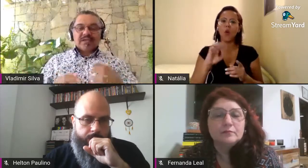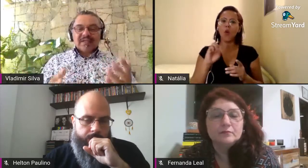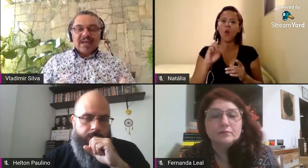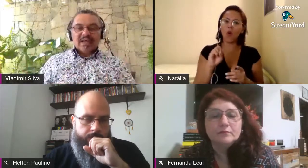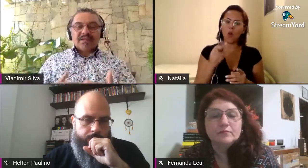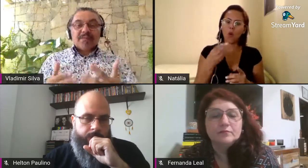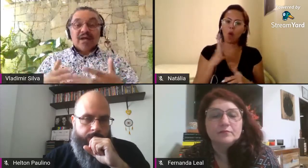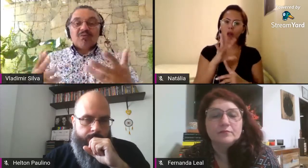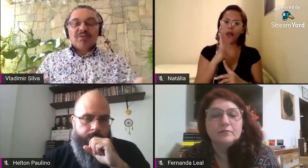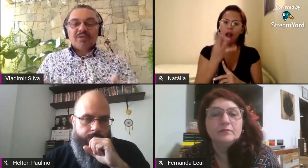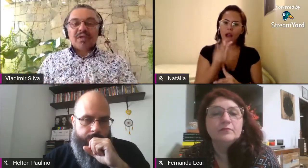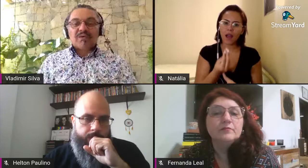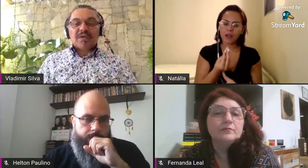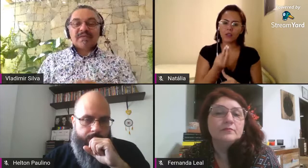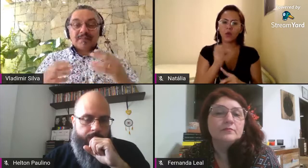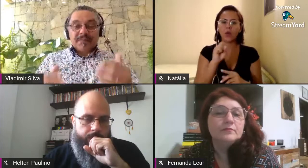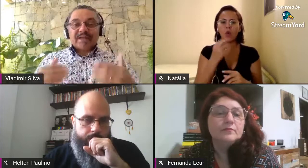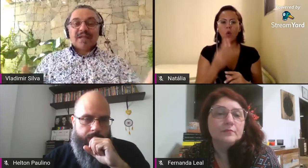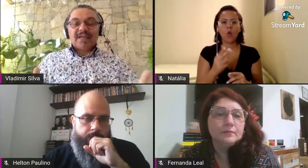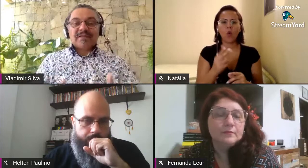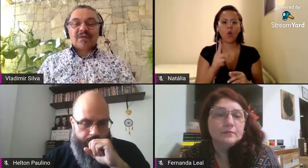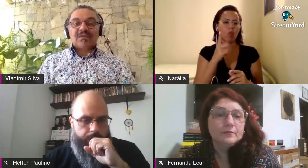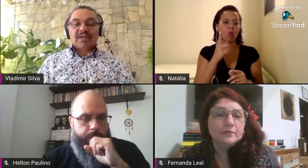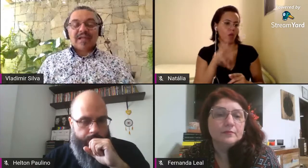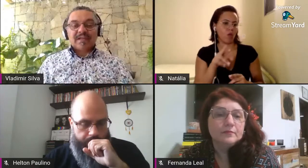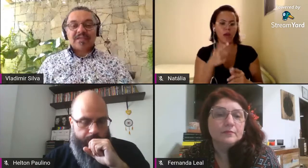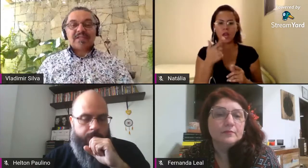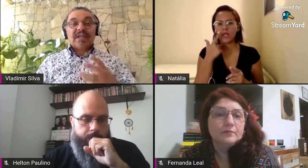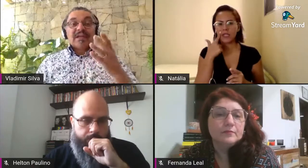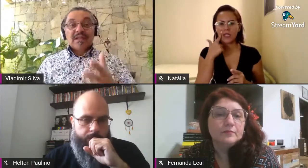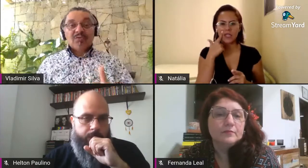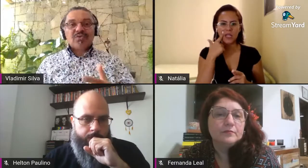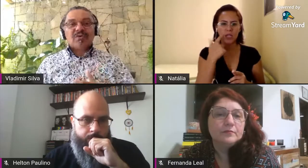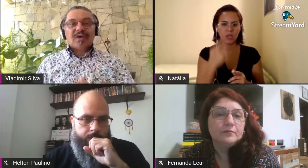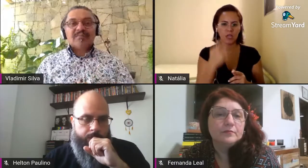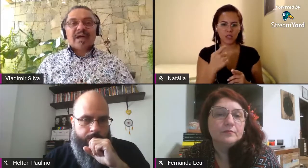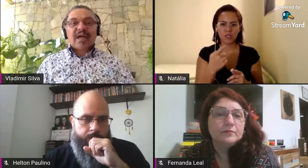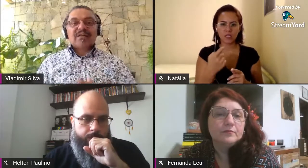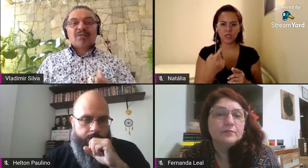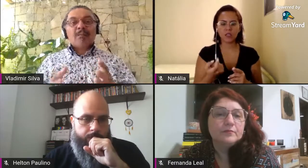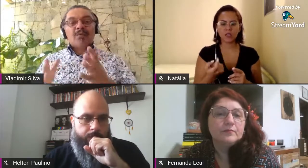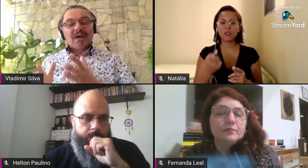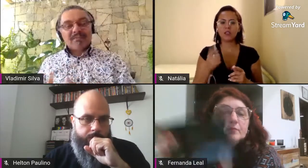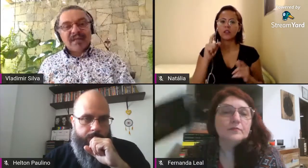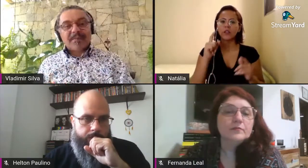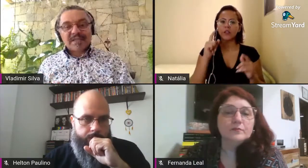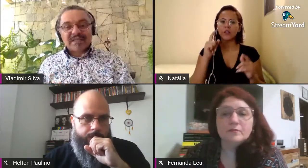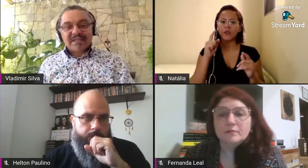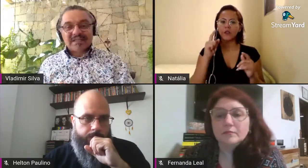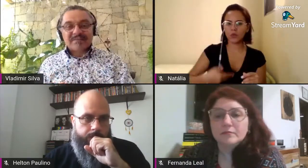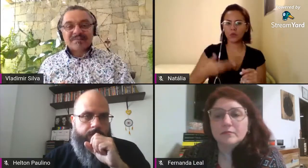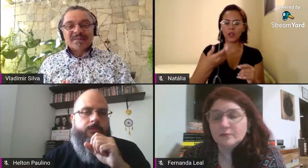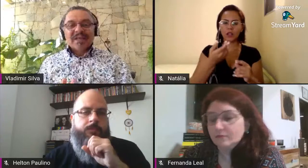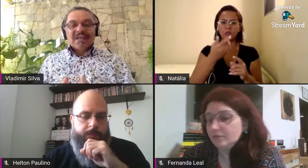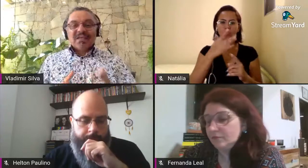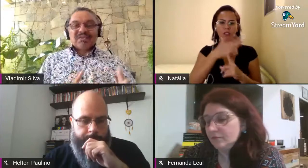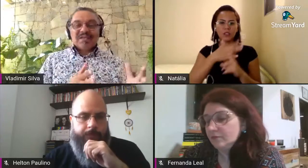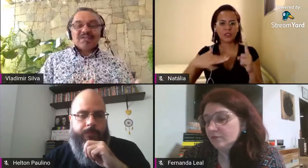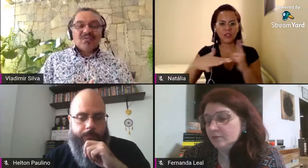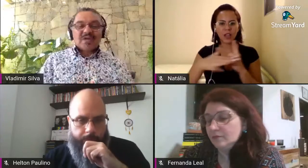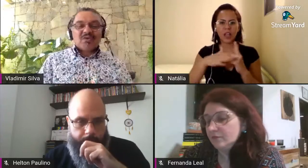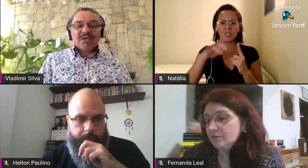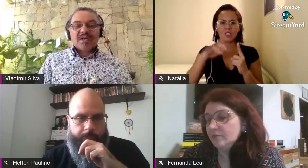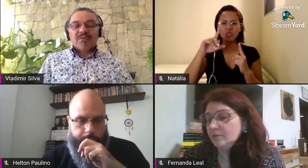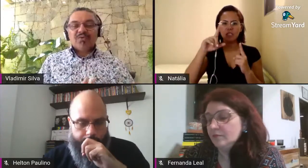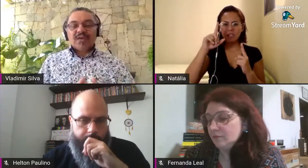uma sociedade, para um governo que pretende ser utilitarista, não só no campo da arte, como no campo da pesquisa. Isso